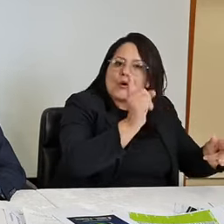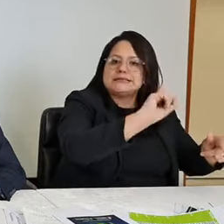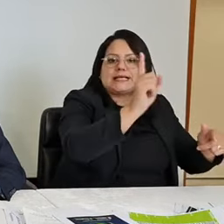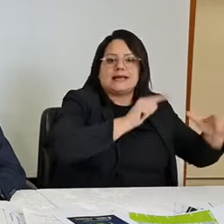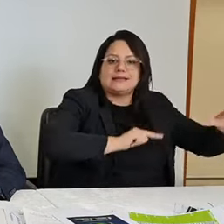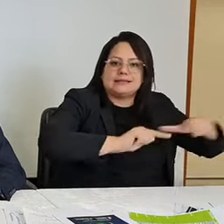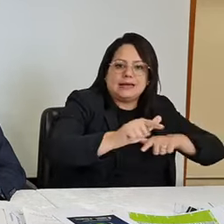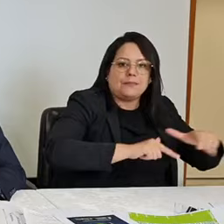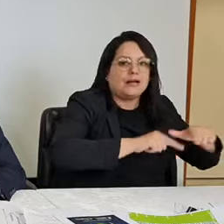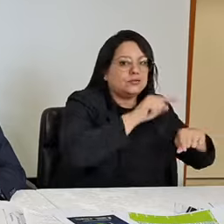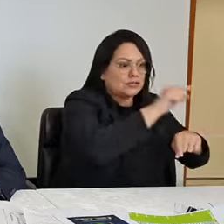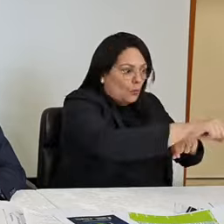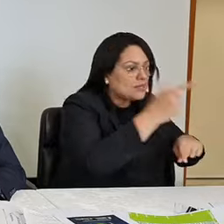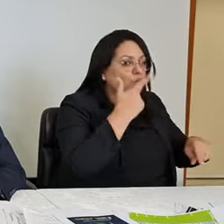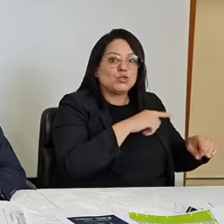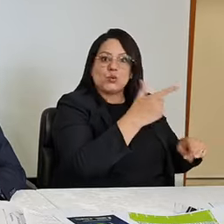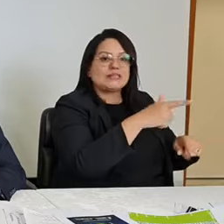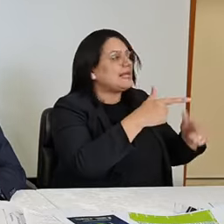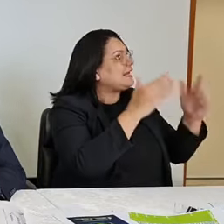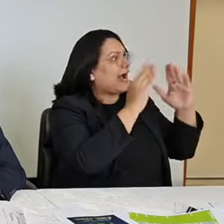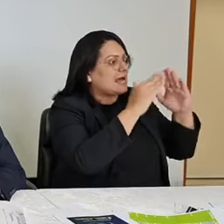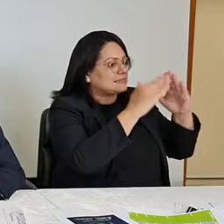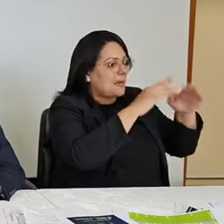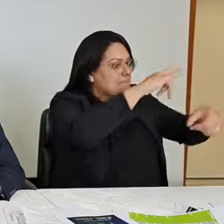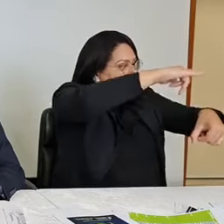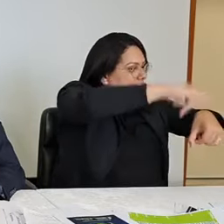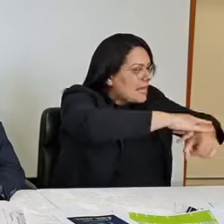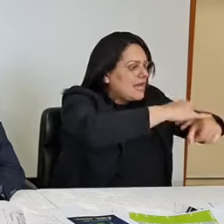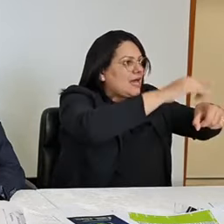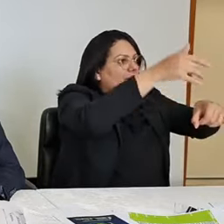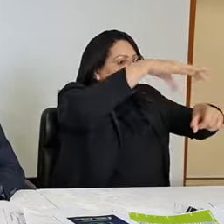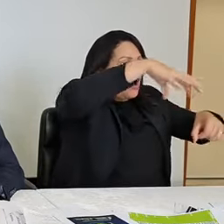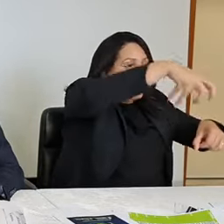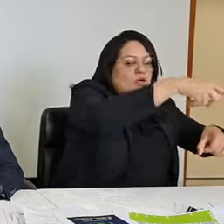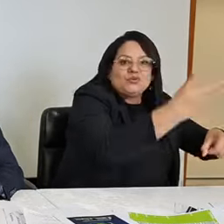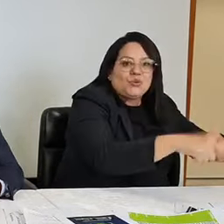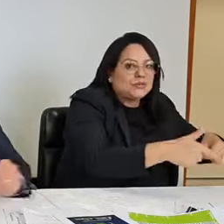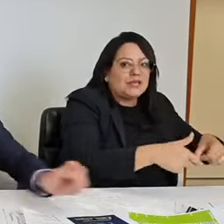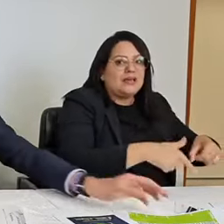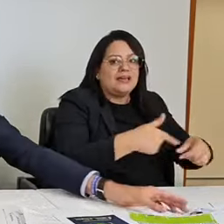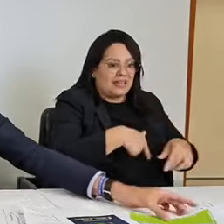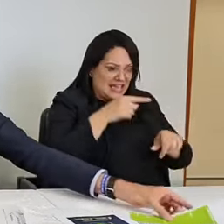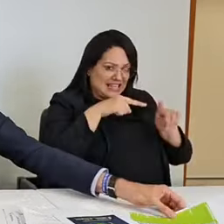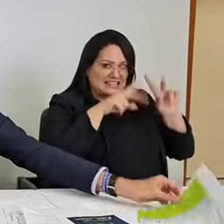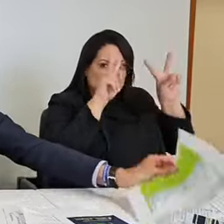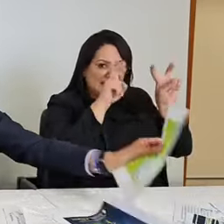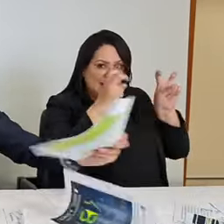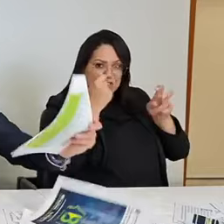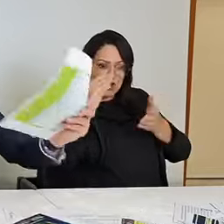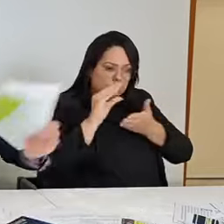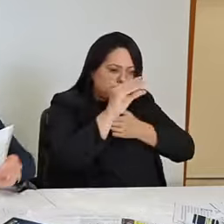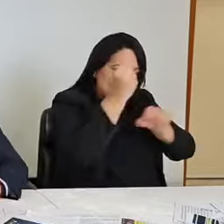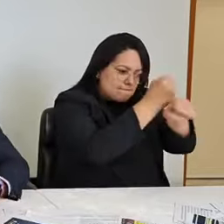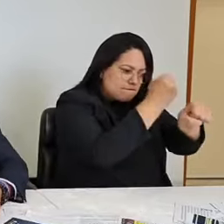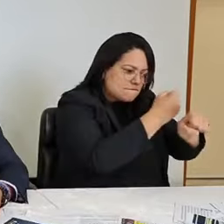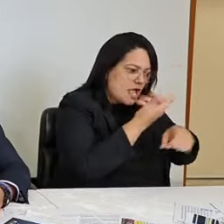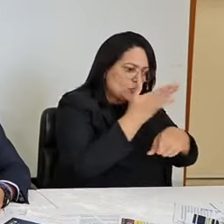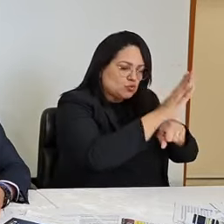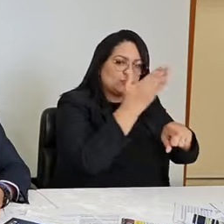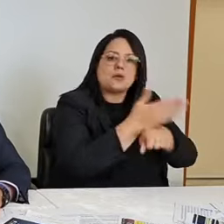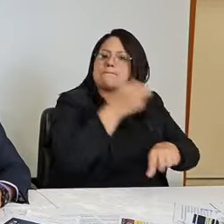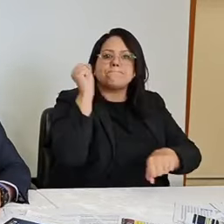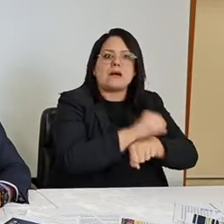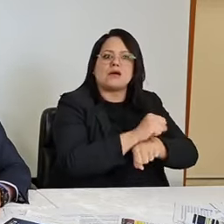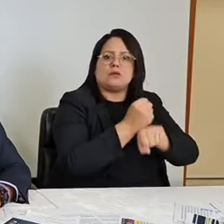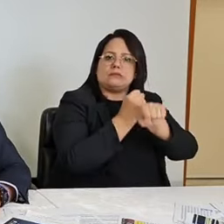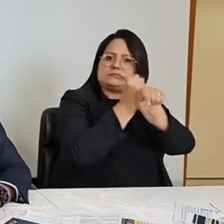e econômico do saneamento é incomensurável. Essa agenda ficou parada no Brasil por décadas e ela destravou há